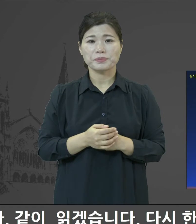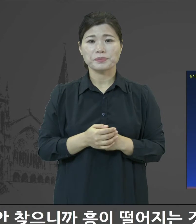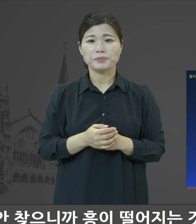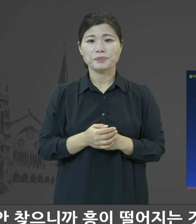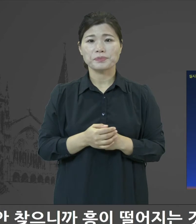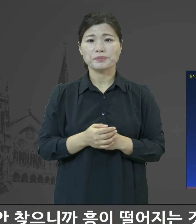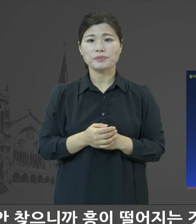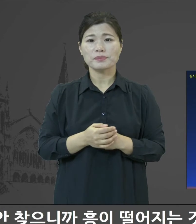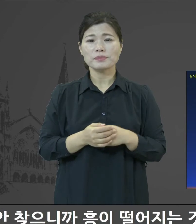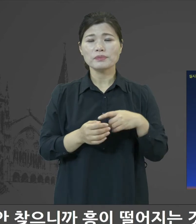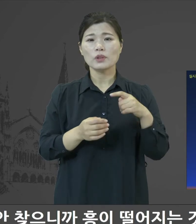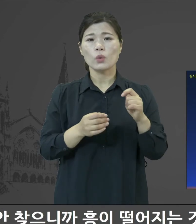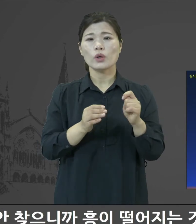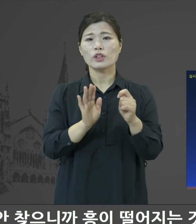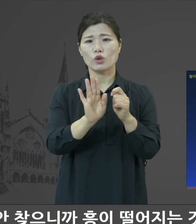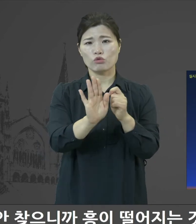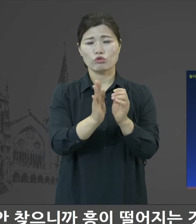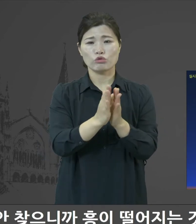자, 고린도 후서